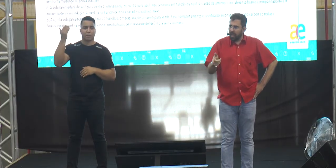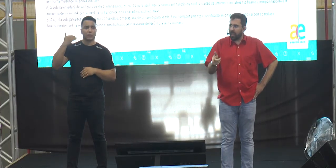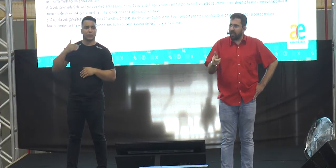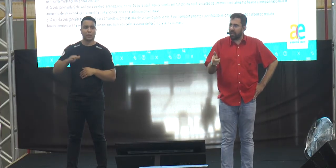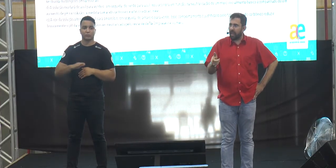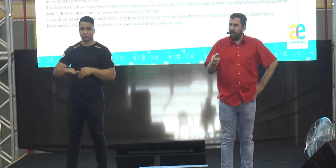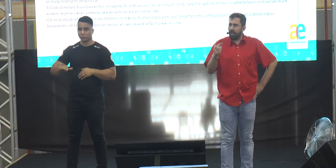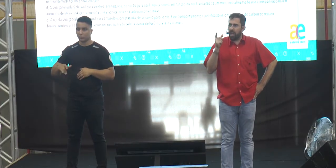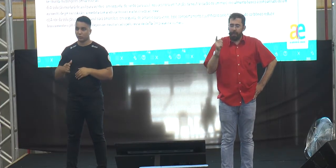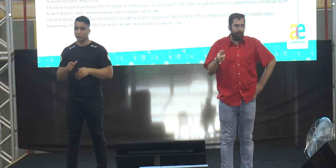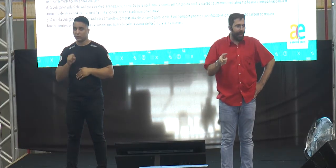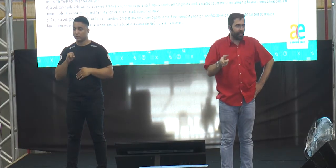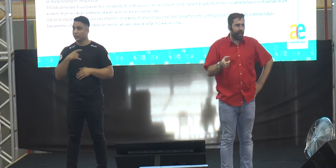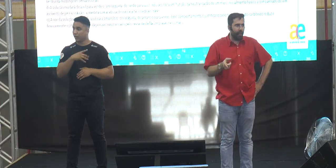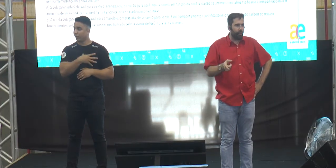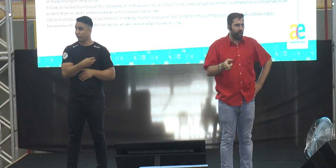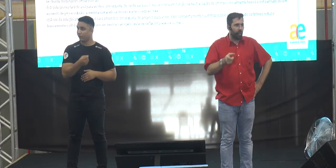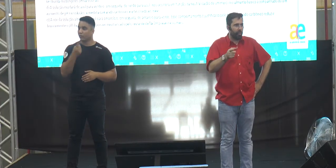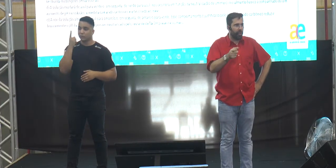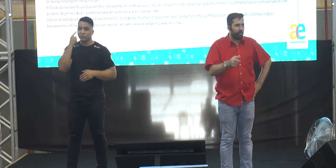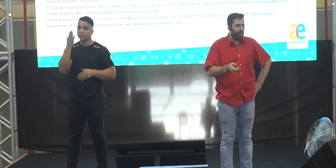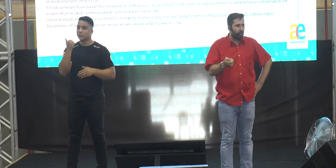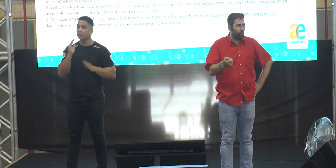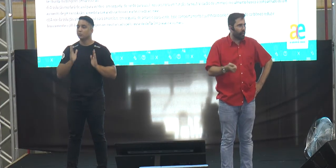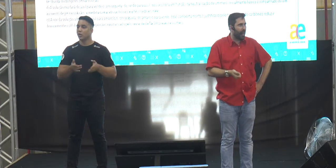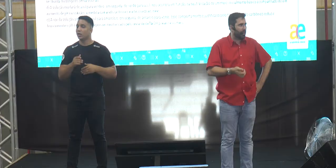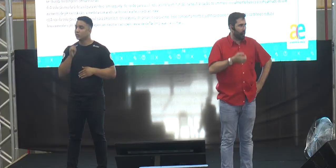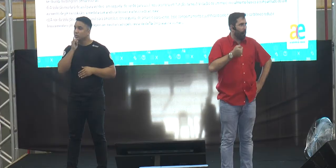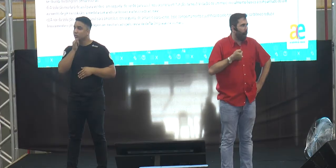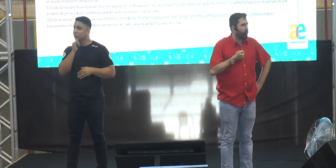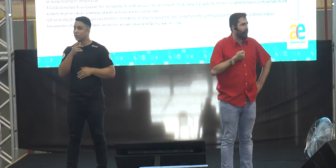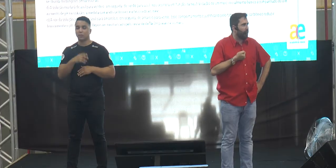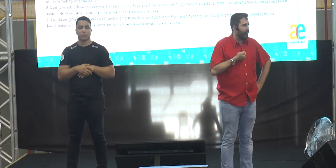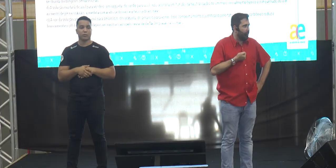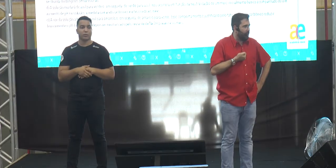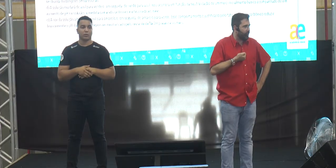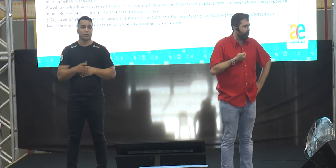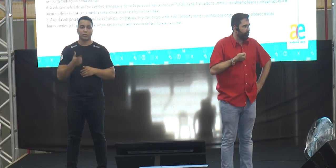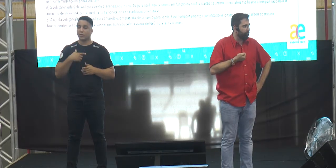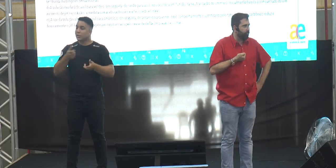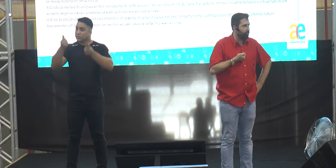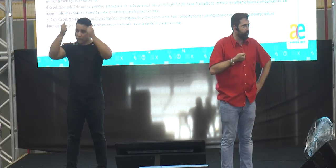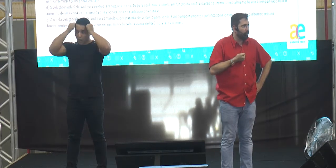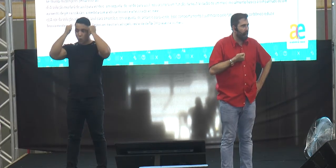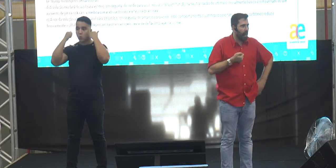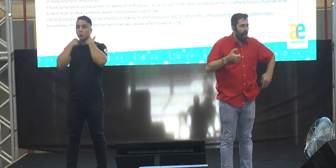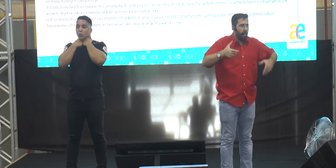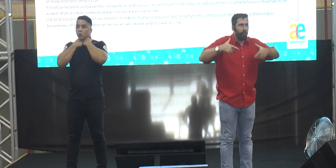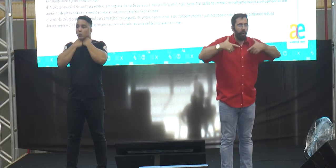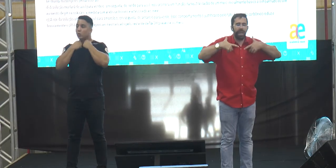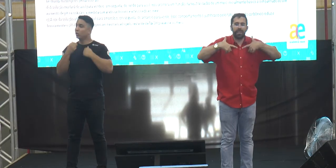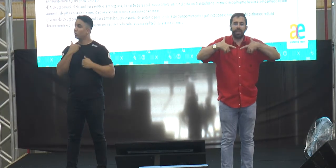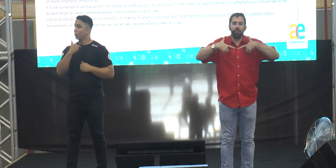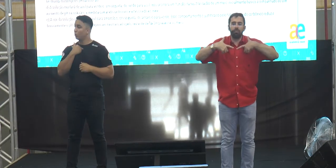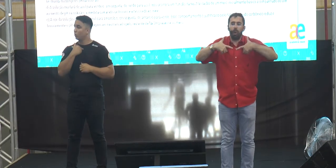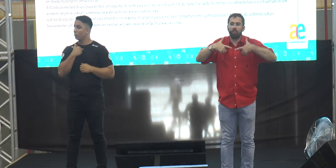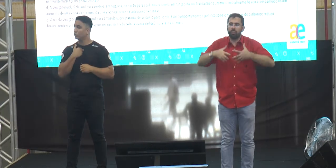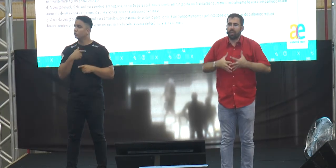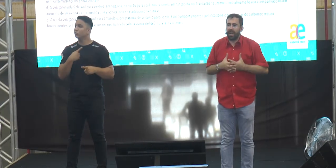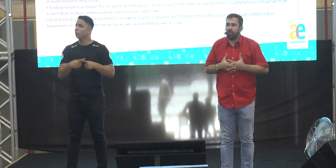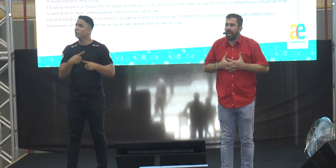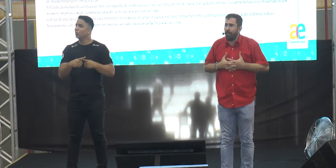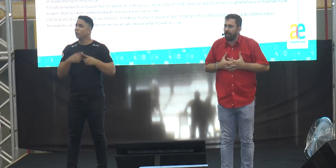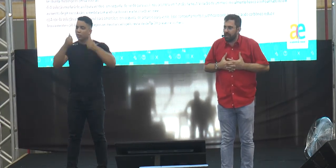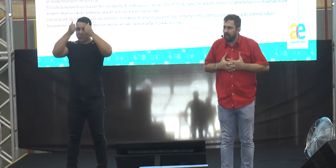quem é mãe aqui sabe, quem é pai sabe, quando tem um menino brincando com um saco, diz, não bote o saco na cabeça. Por que você não